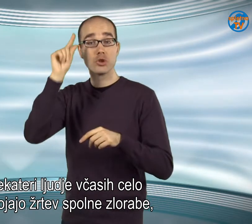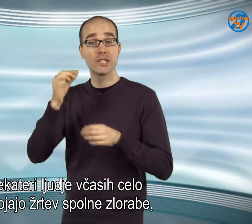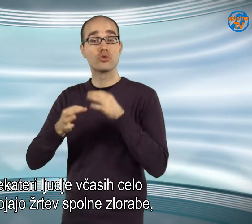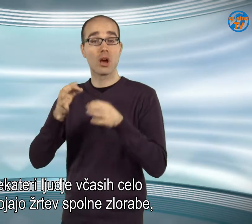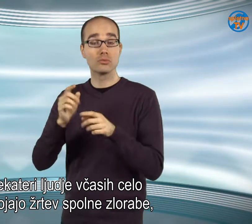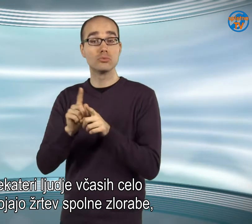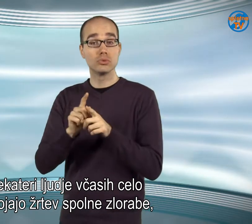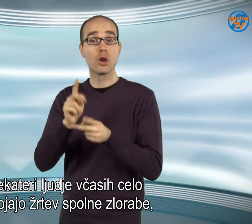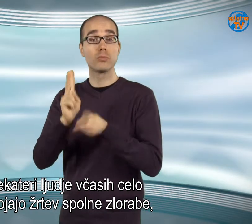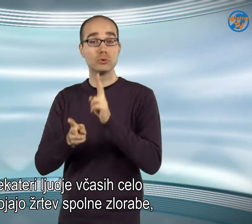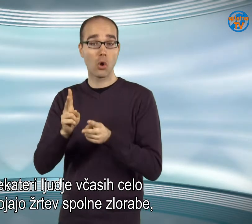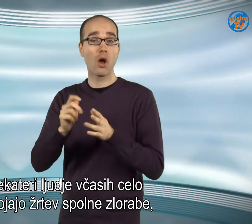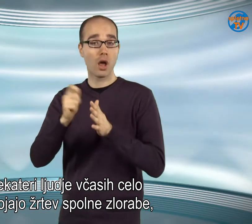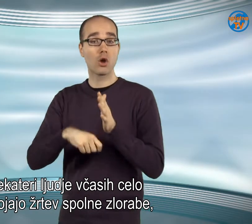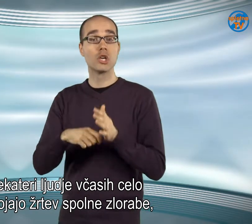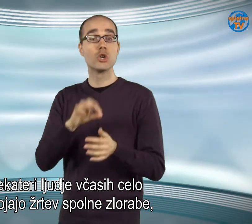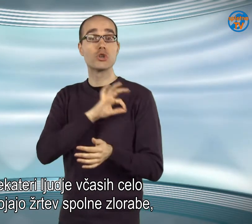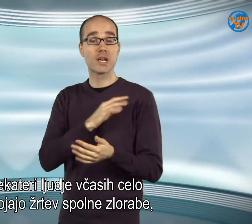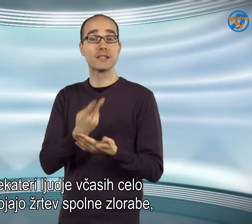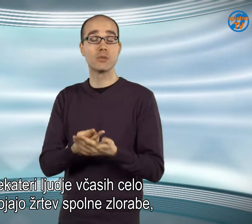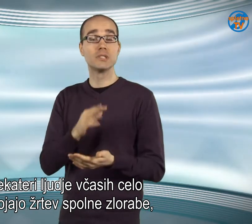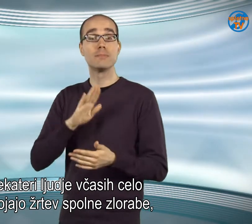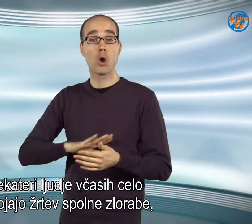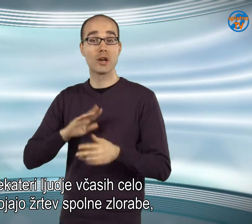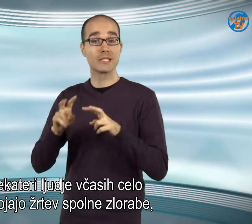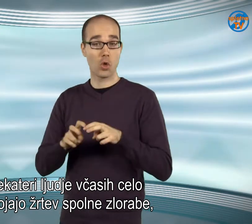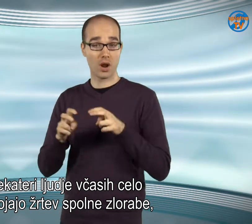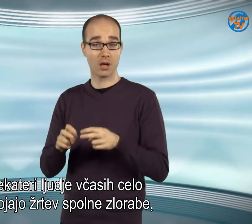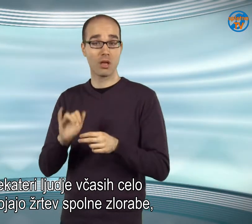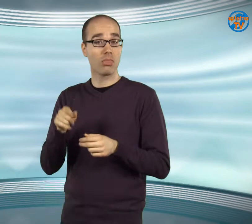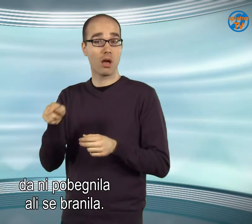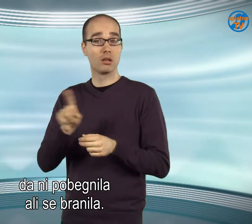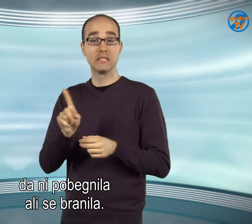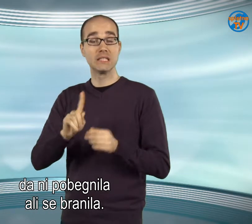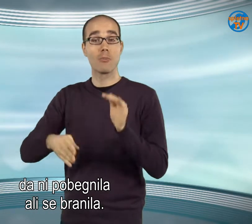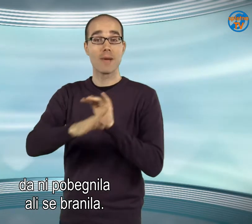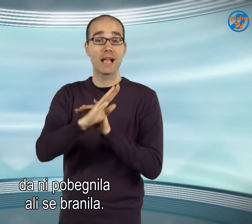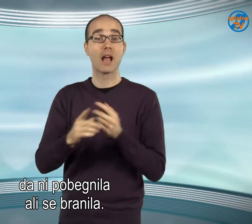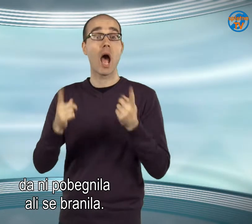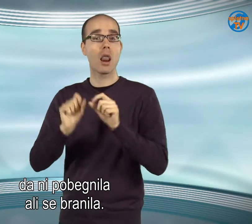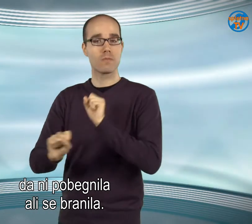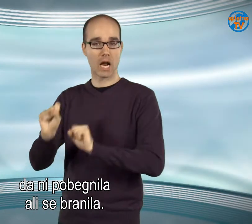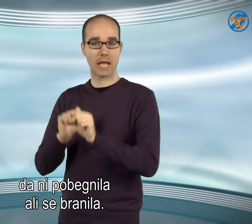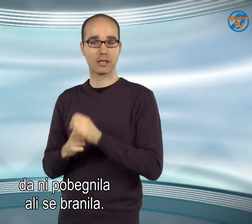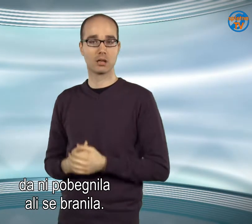Nekateri ljudje včasih celo obsojajo žrtev spolne zlorabe, da ni pobegnila ali se branila.